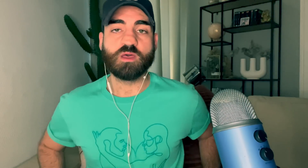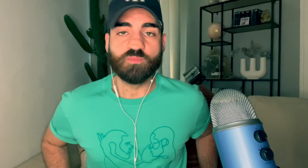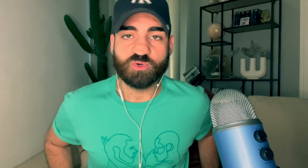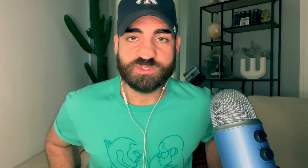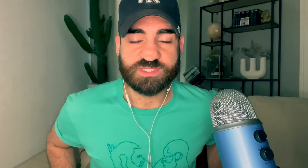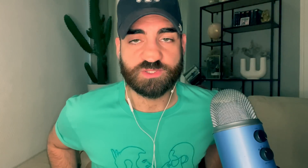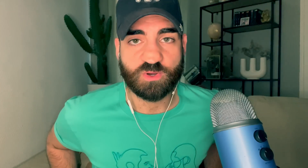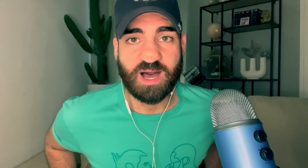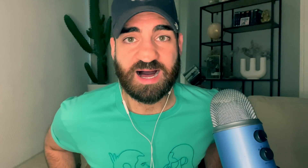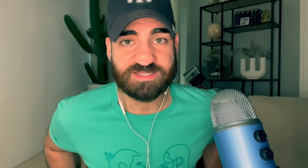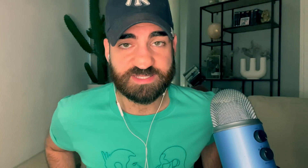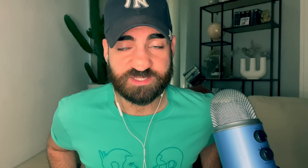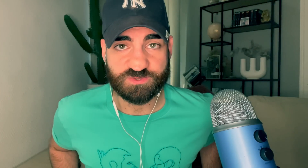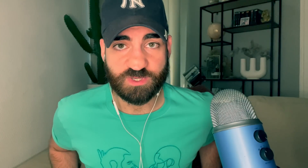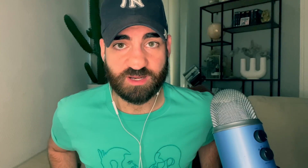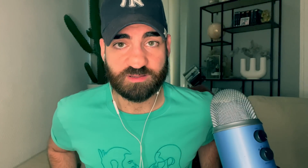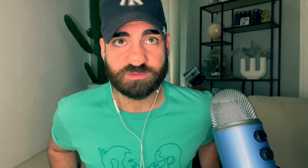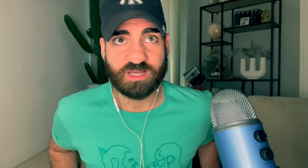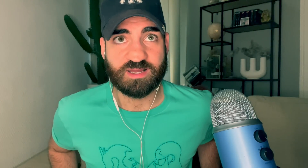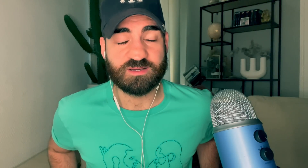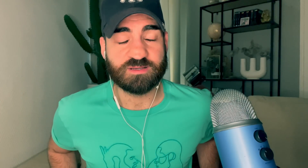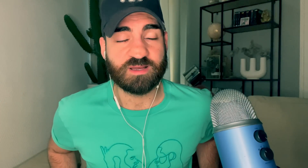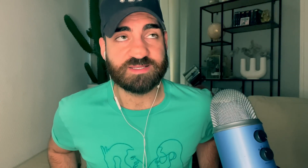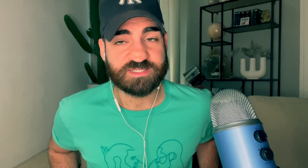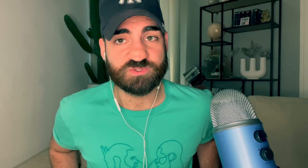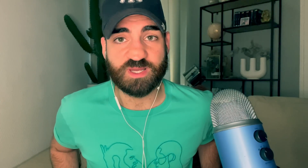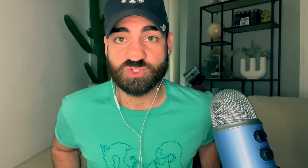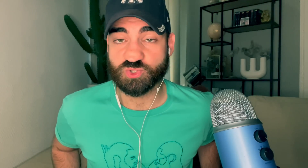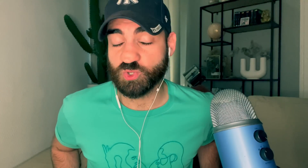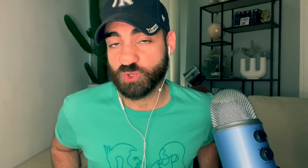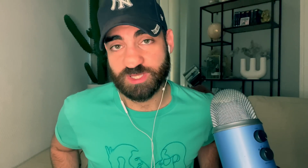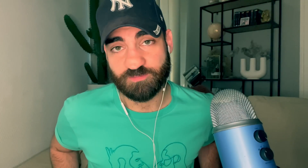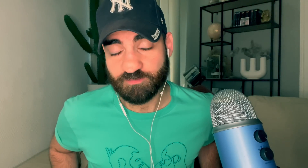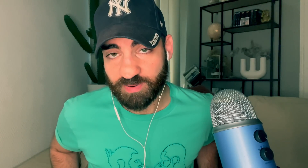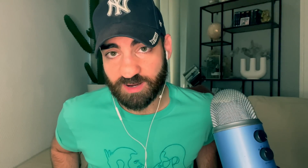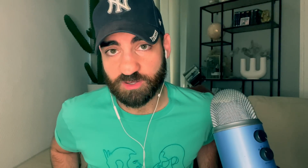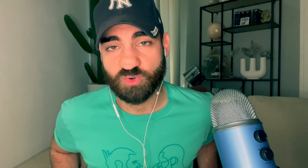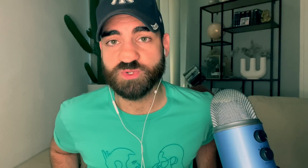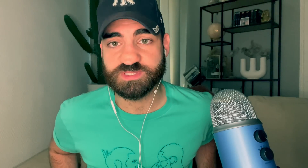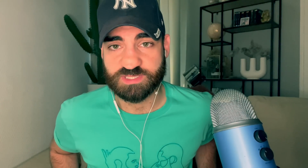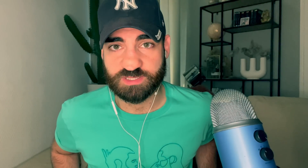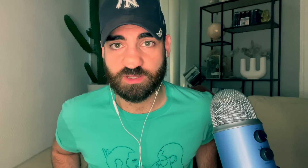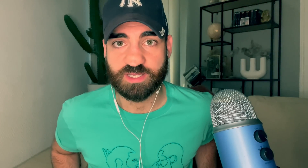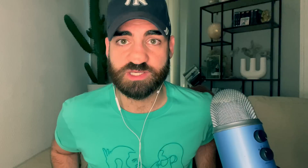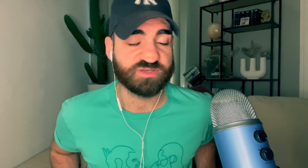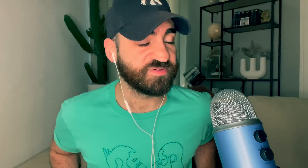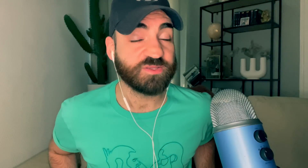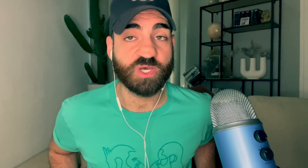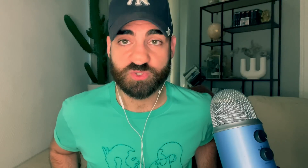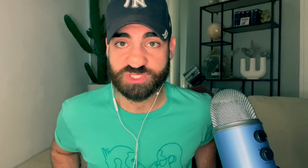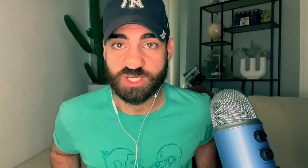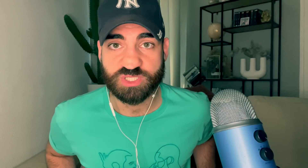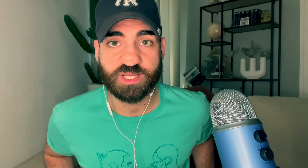Pour le signe asexuel, je ne connais pas le signe et j'ai fait des recherches, j'ai regardé